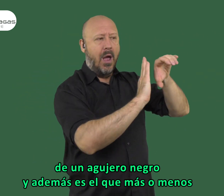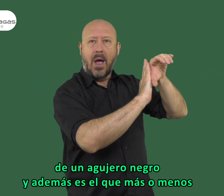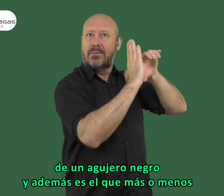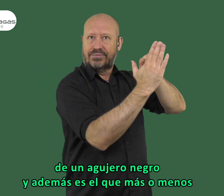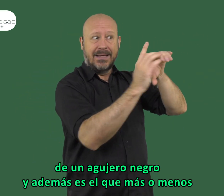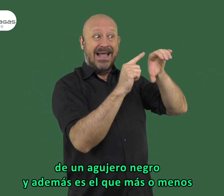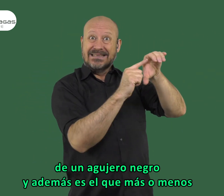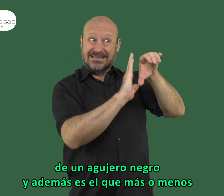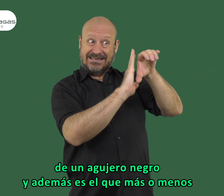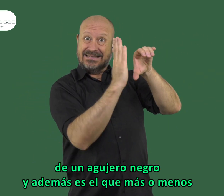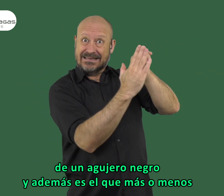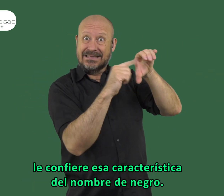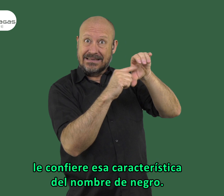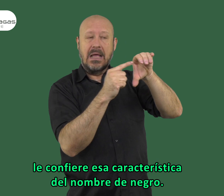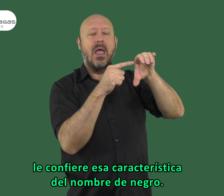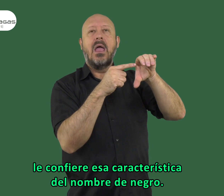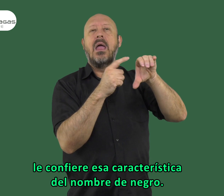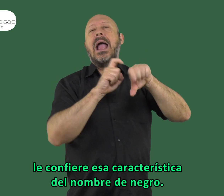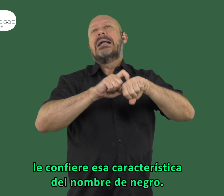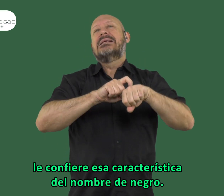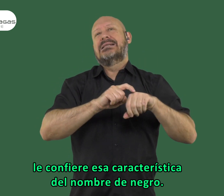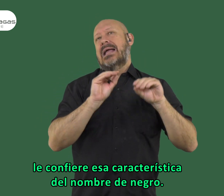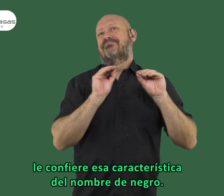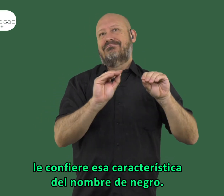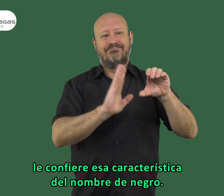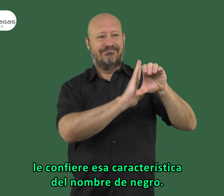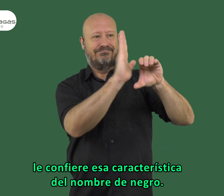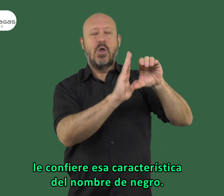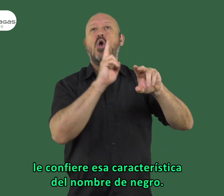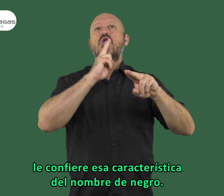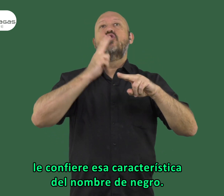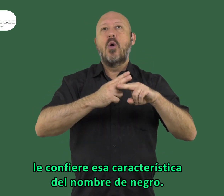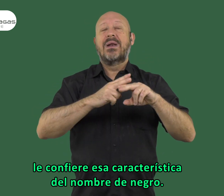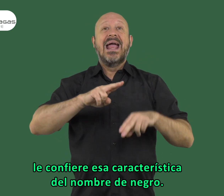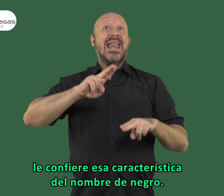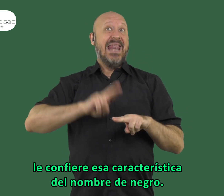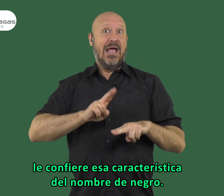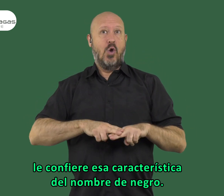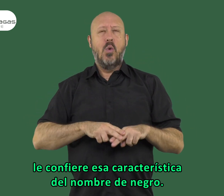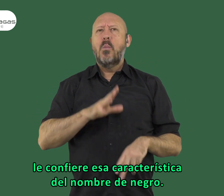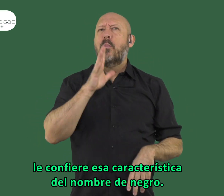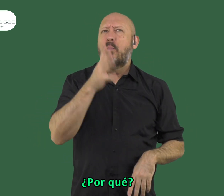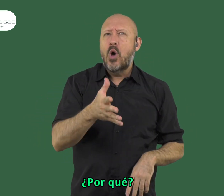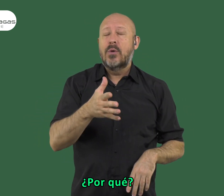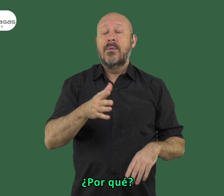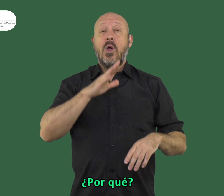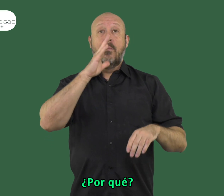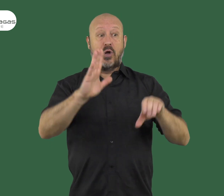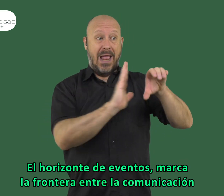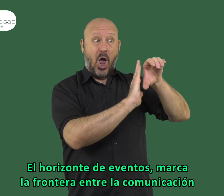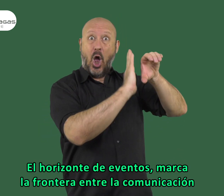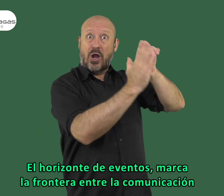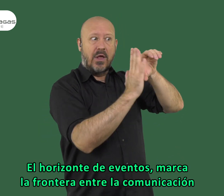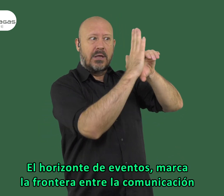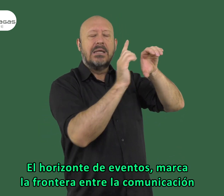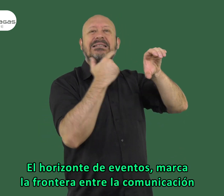y además es el que más o menos le confiere esa característica del nombre de negro. ¿Por qué? El